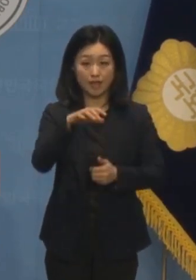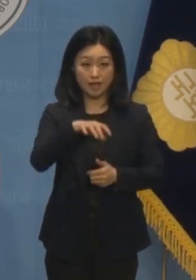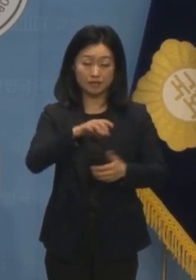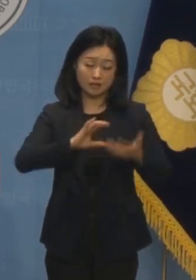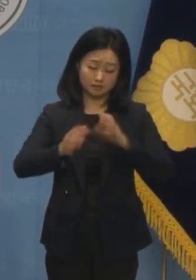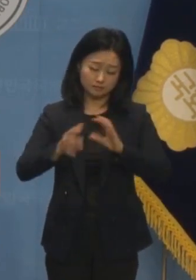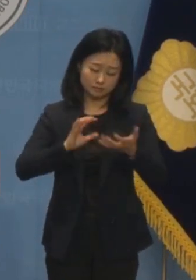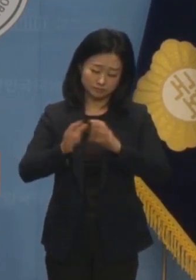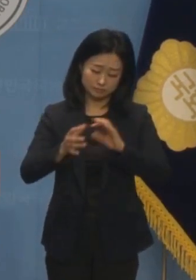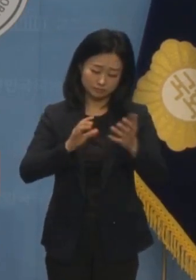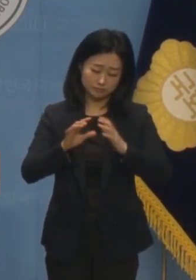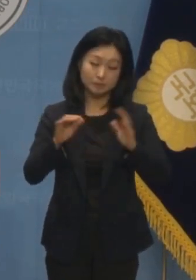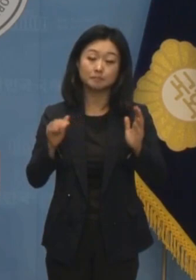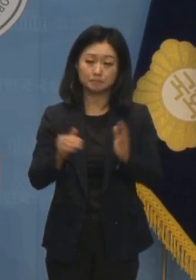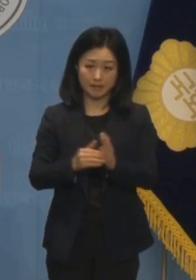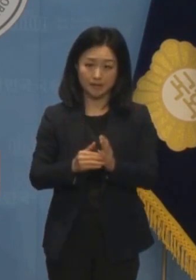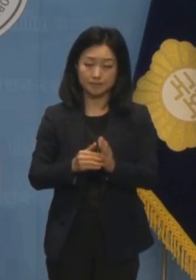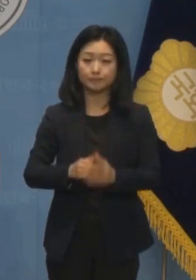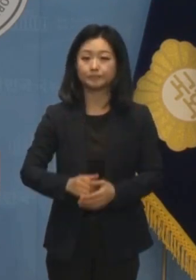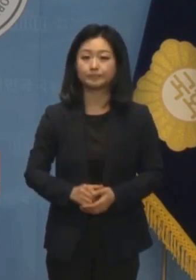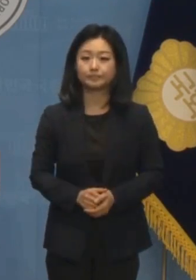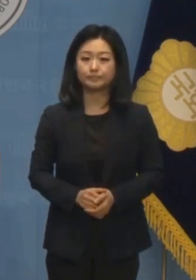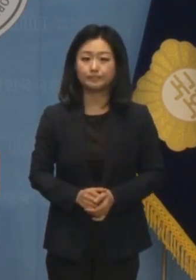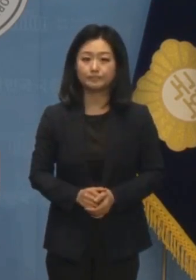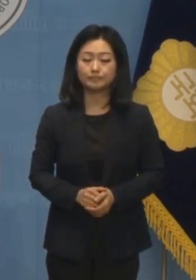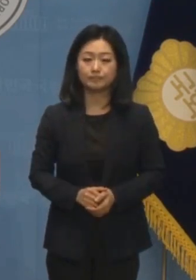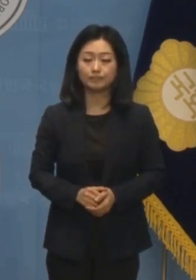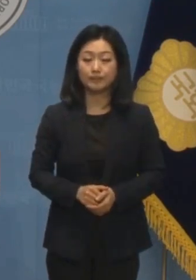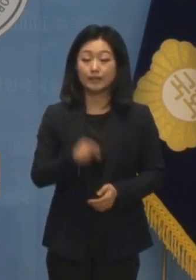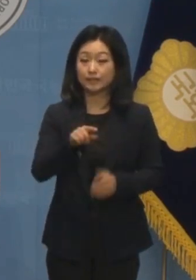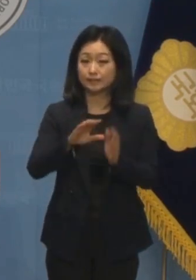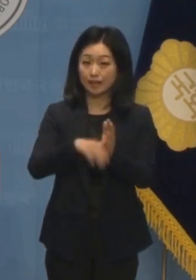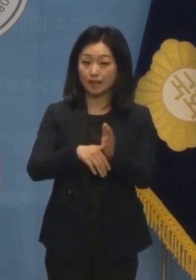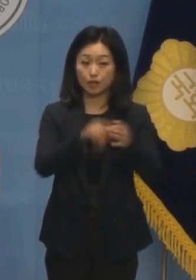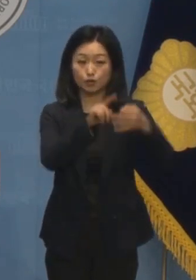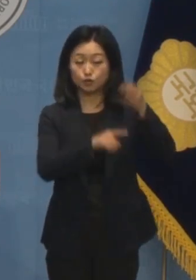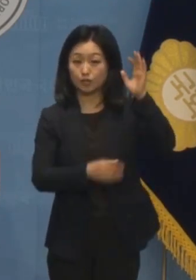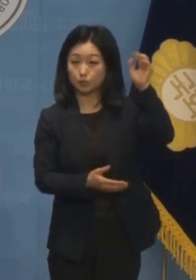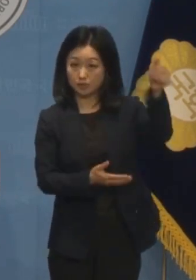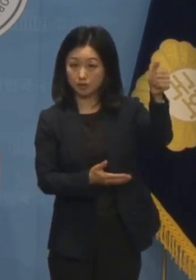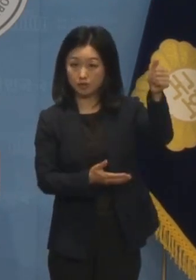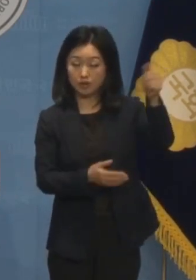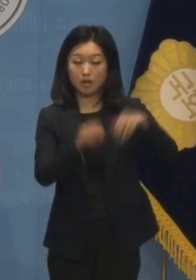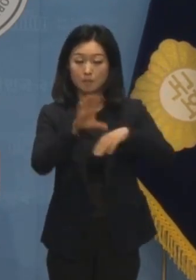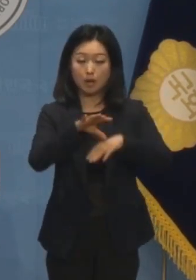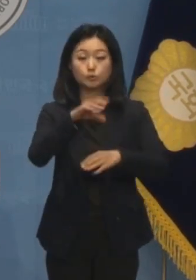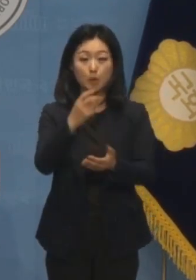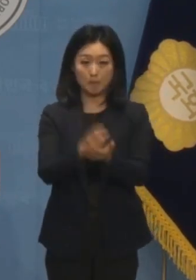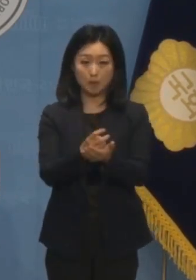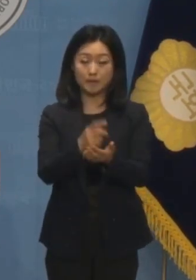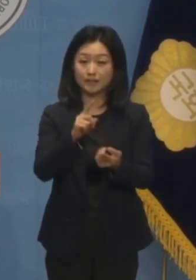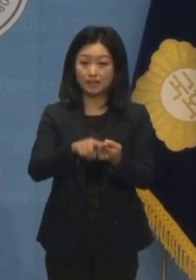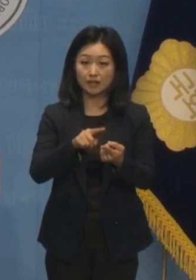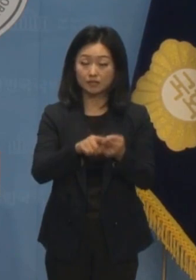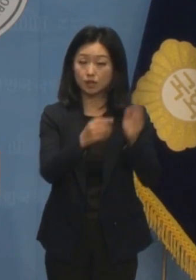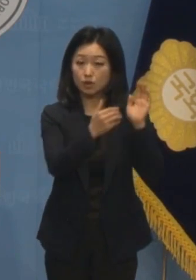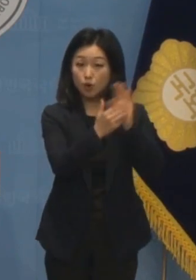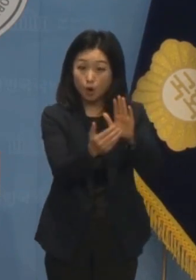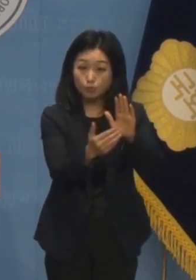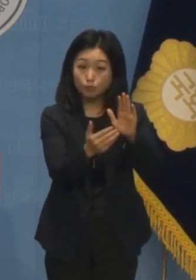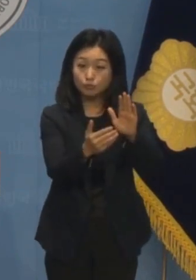줄기차게 논의되어 왔습니다 당시 윤석일 대통령이 방송법에 관해 거부권을